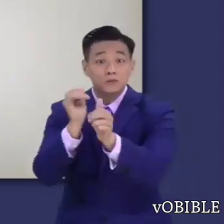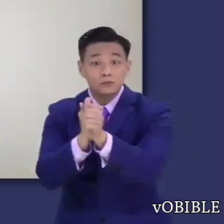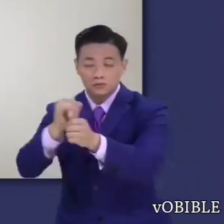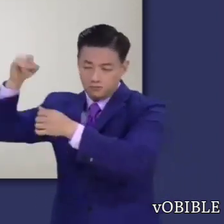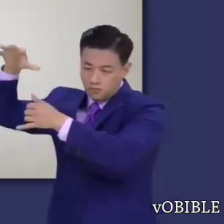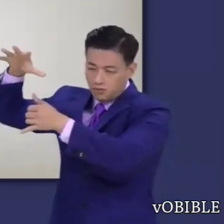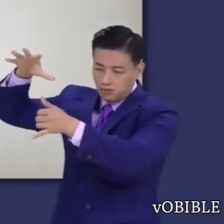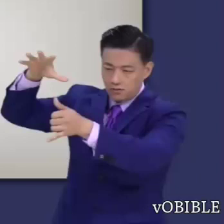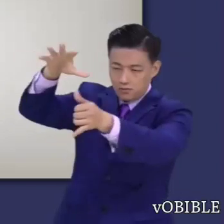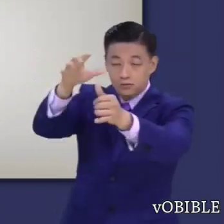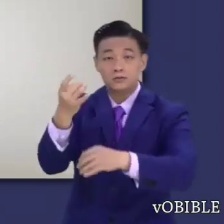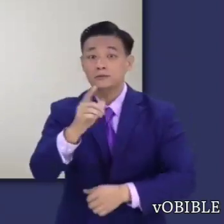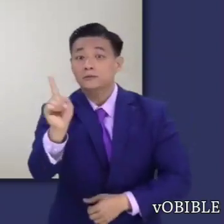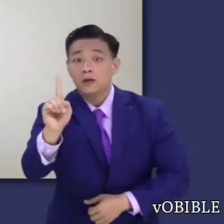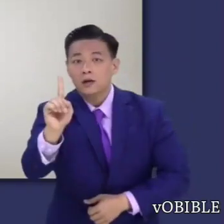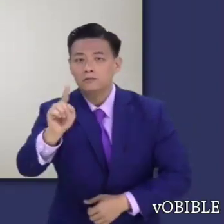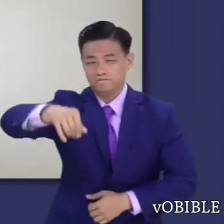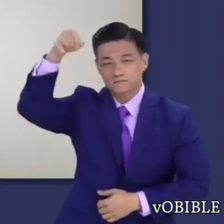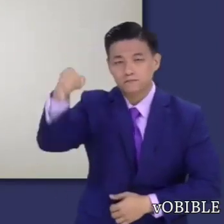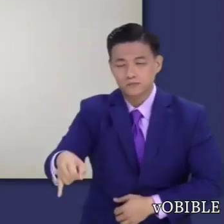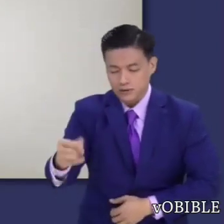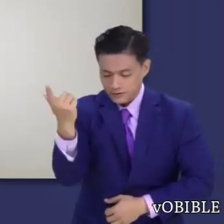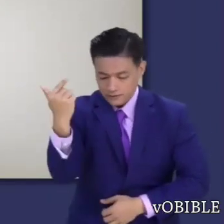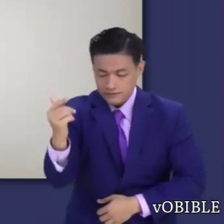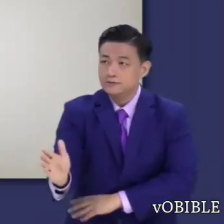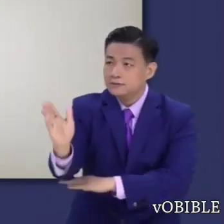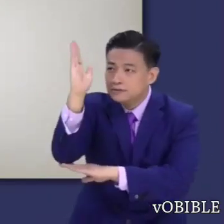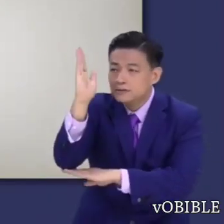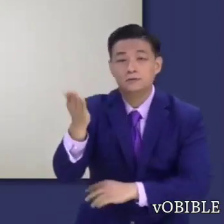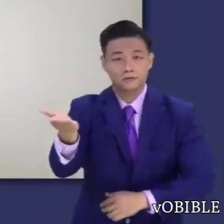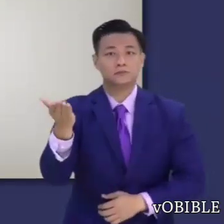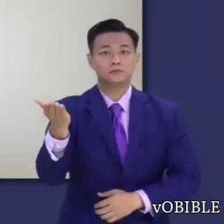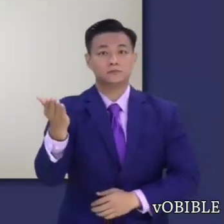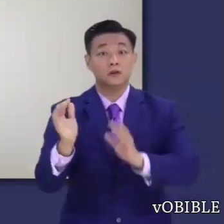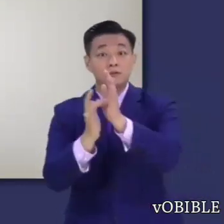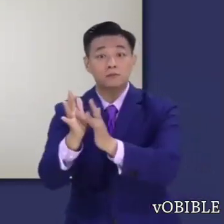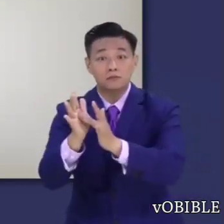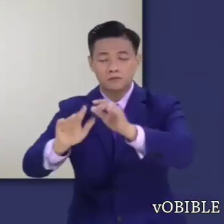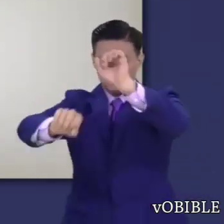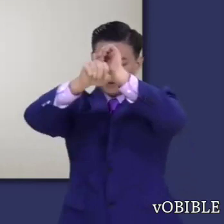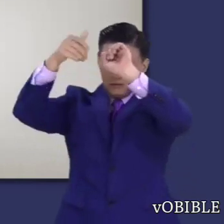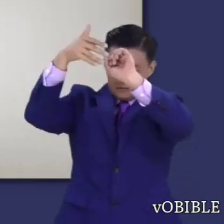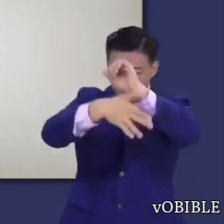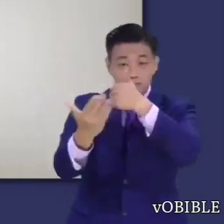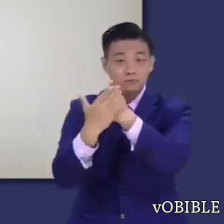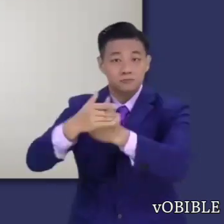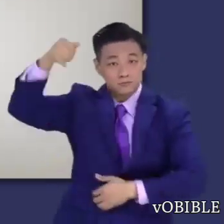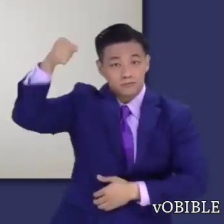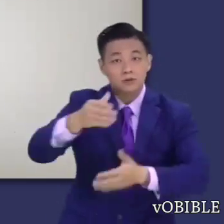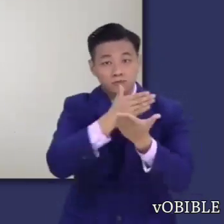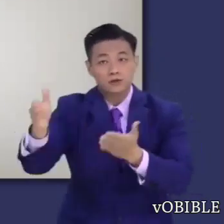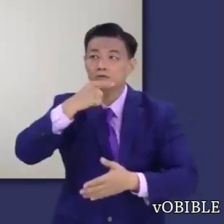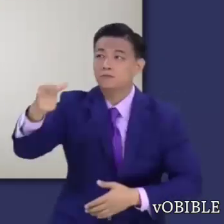光，基督徒必须在光里行走。如果要在光里行走，我们就要承认自己有